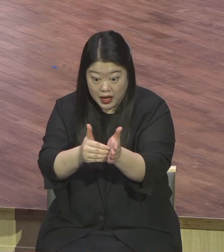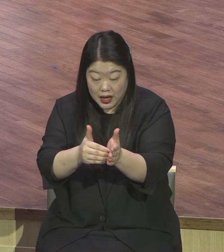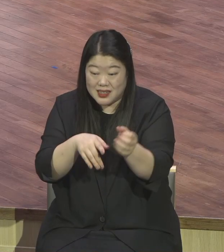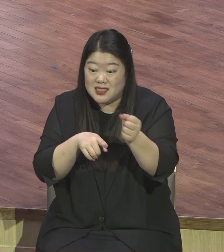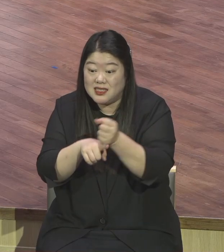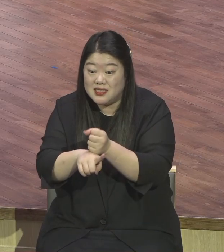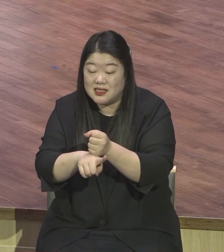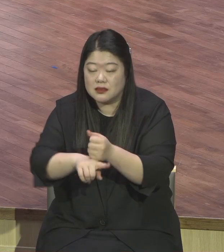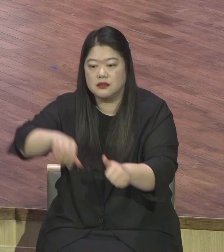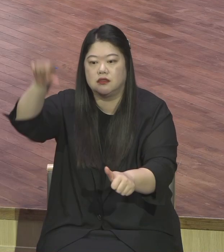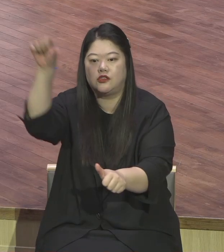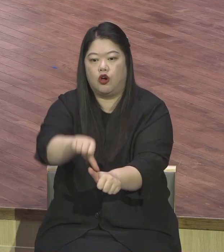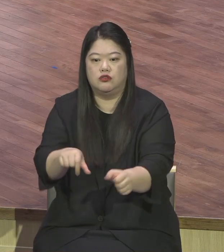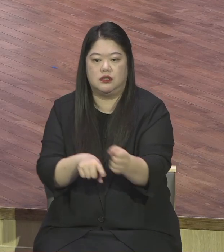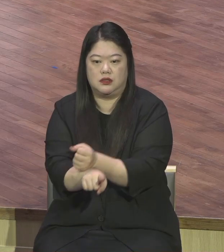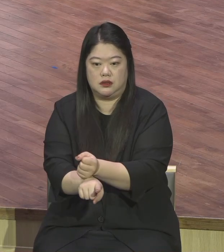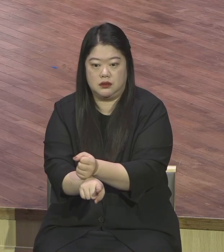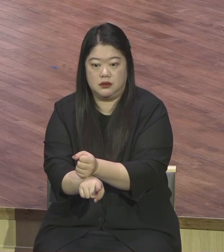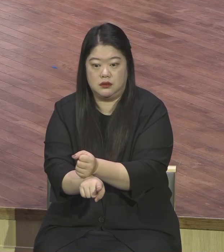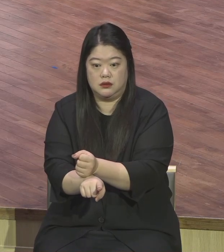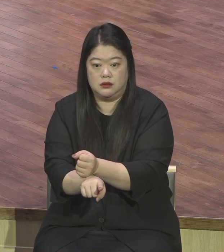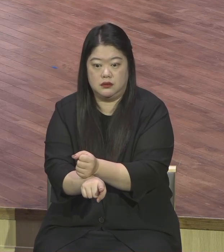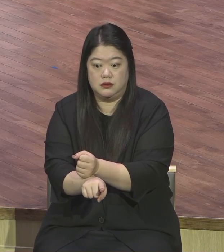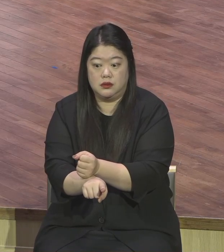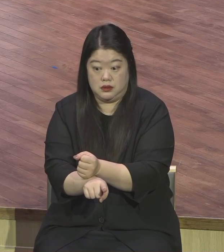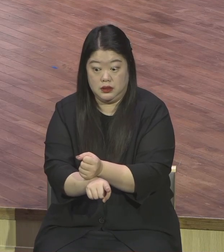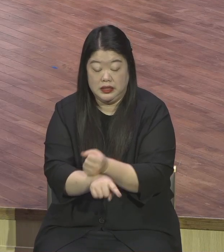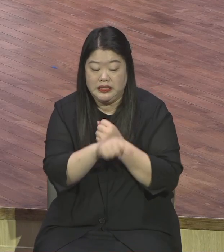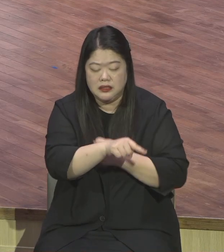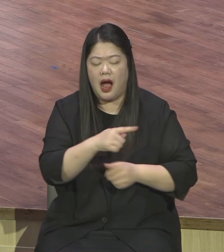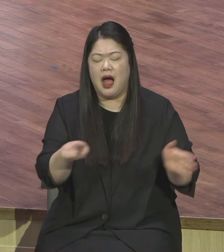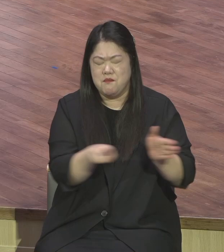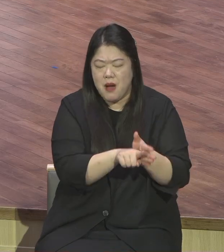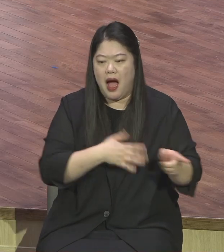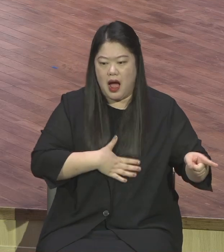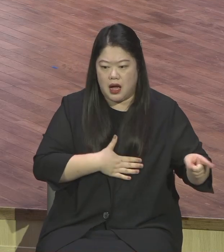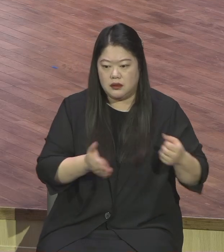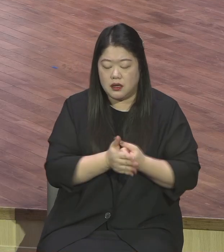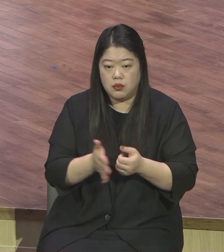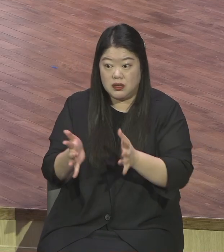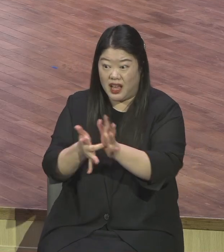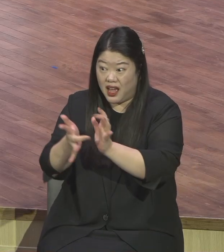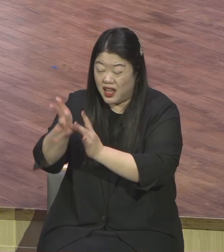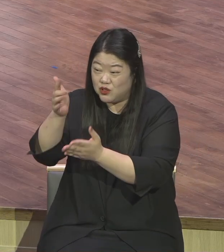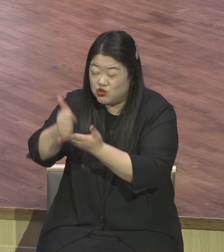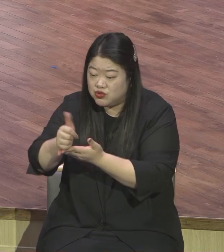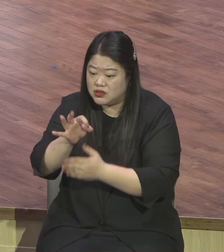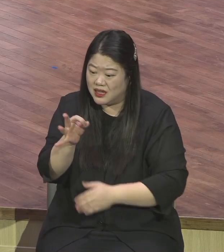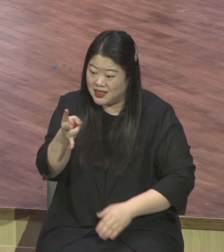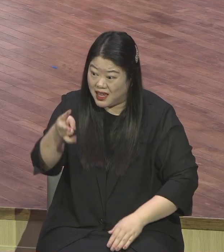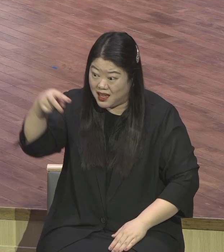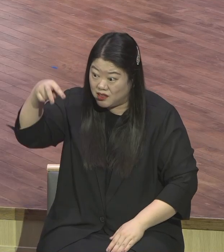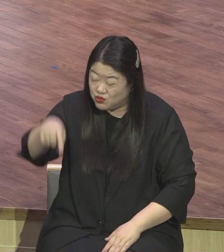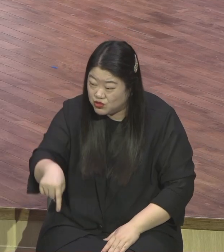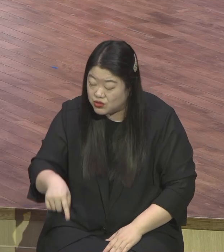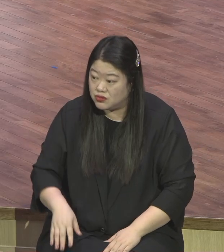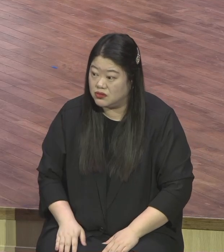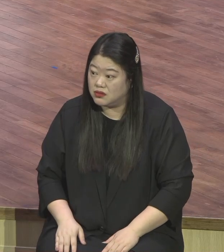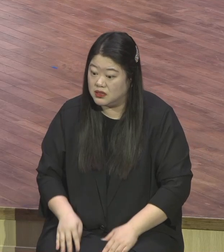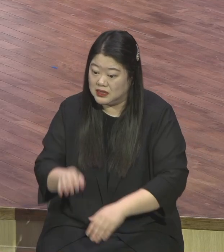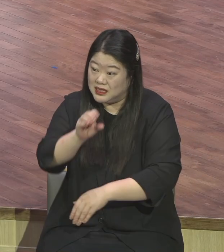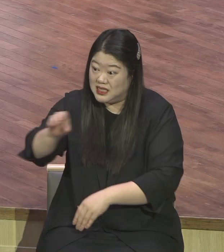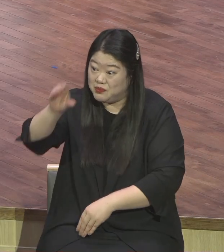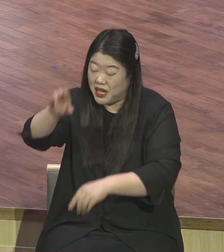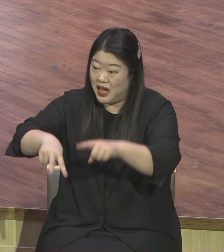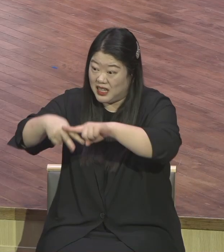어떻게 자신과 인류를 구원한다는 말이야. 말이 안 되는 소리다. 이런 어리석은 자를